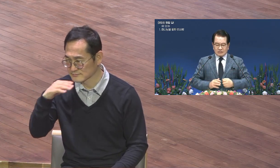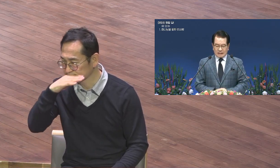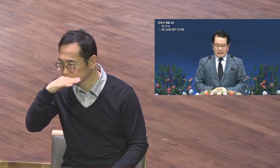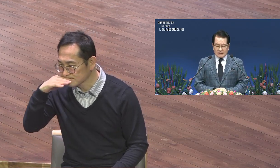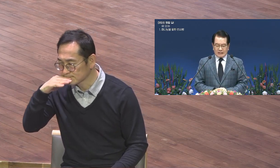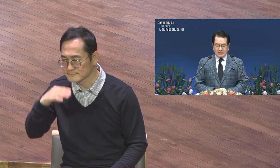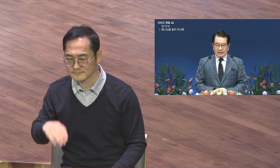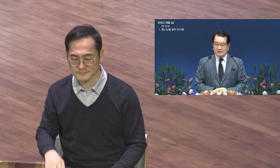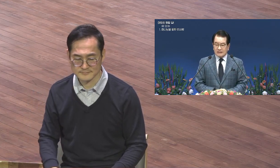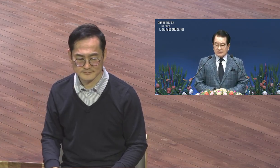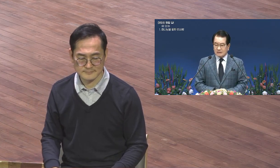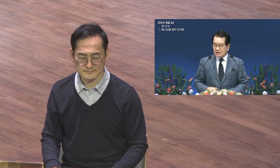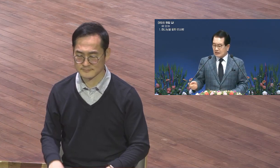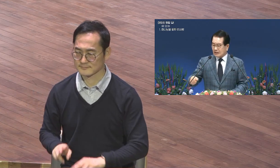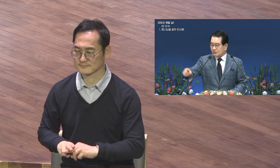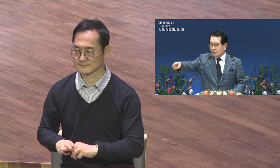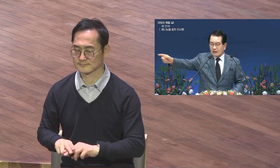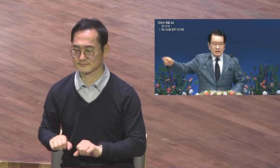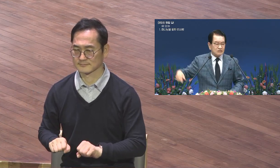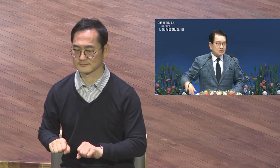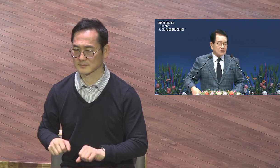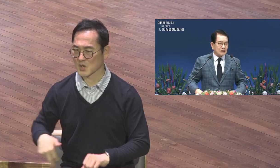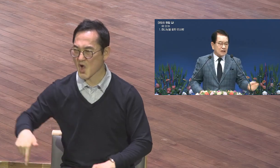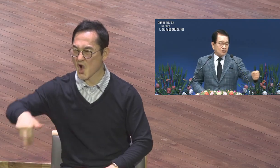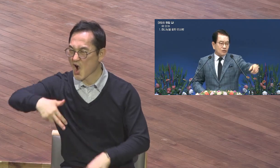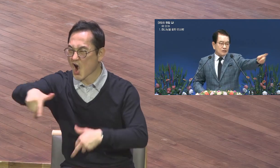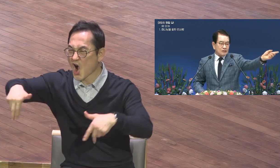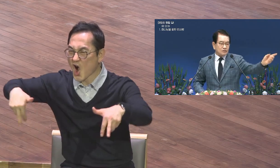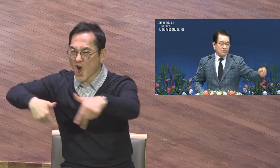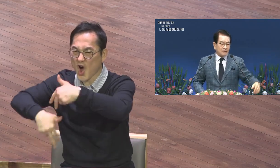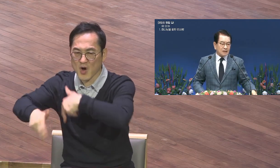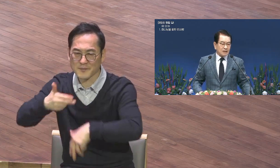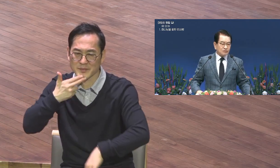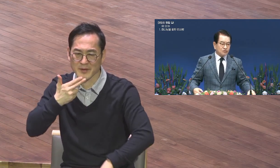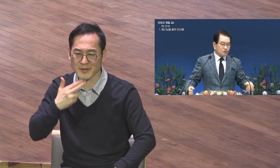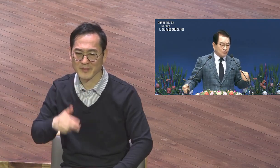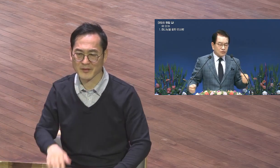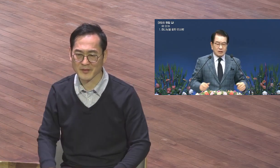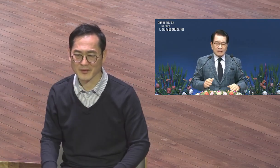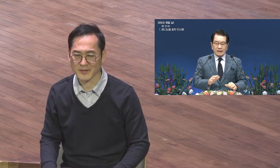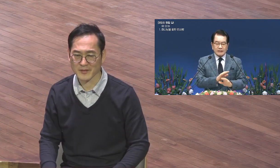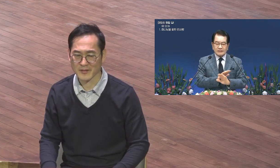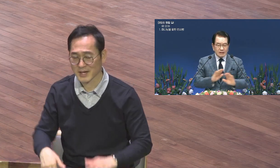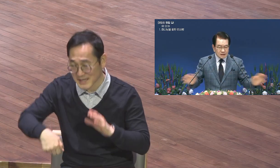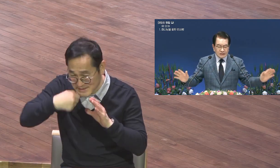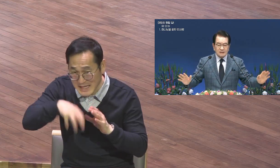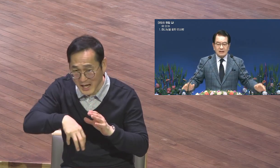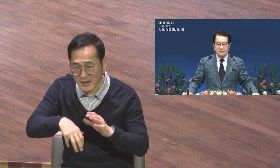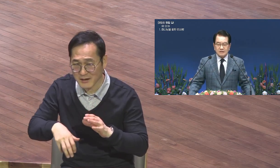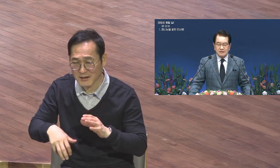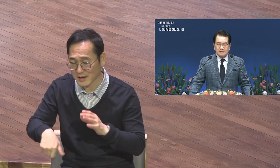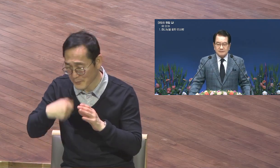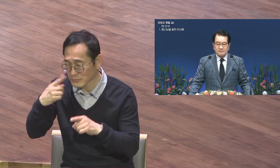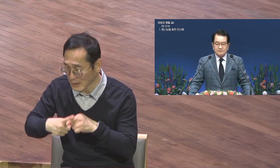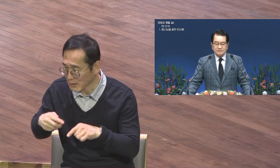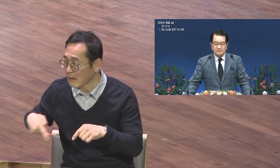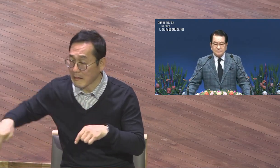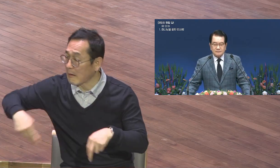앉으면 같이 다 이렇게 앉아있지. 어디 돌아다니 식당에 돌아다니고 막 울고 불고 절대 그러 안